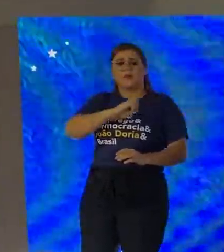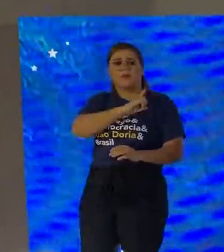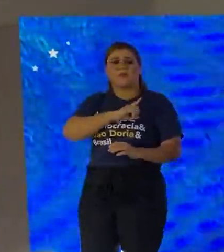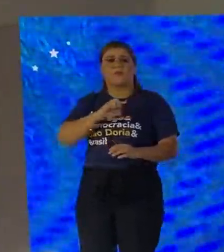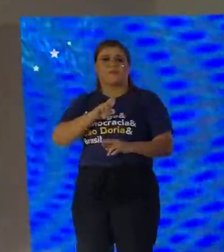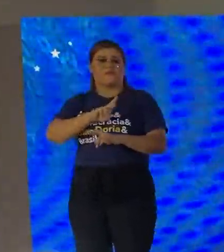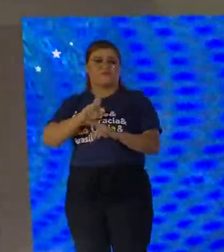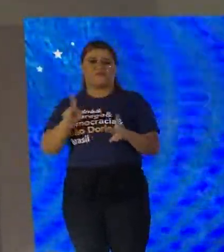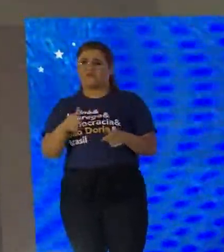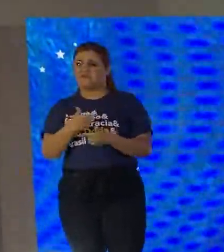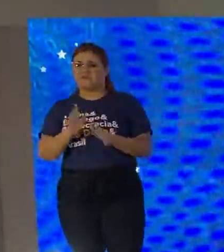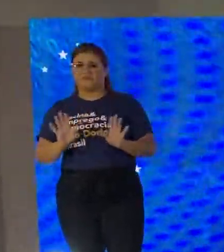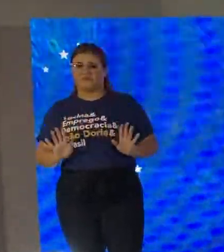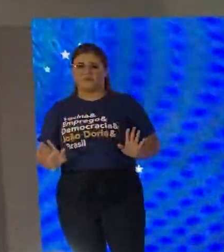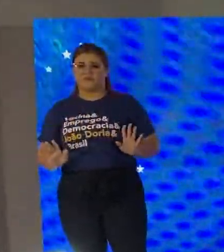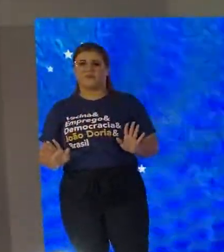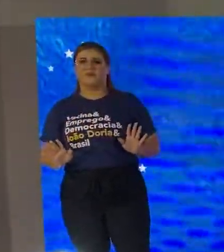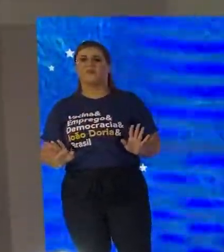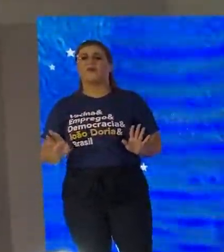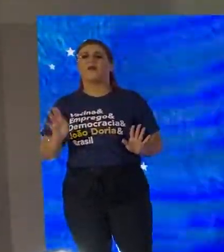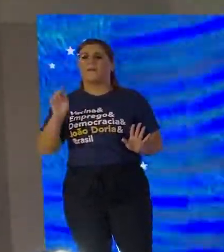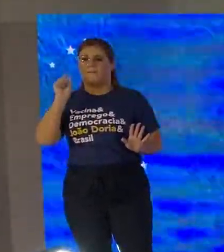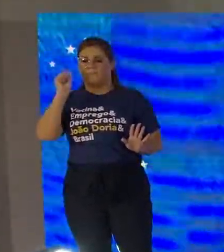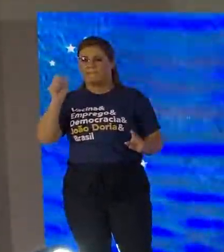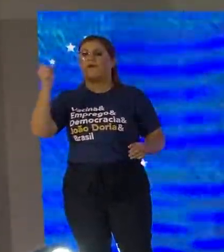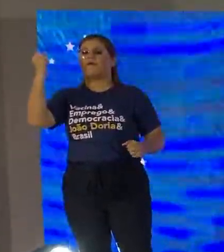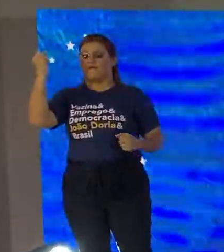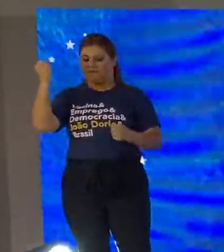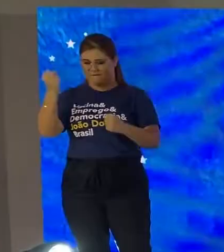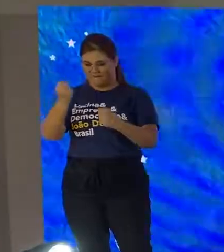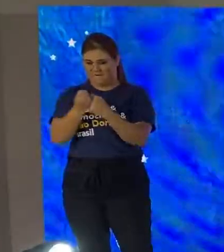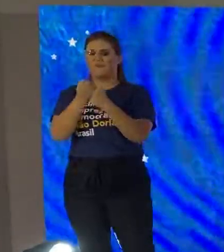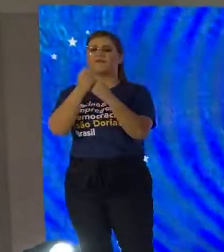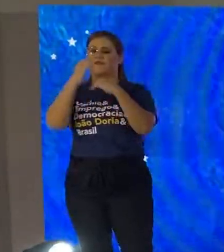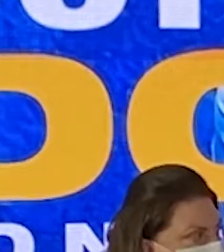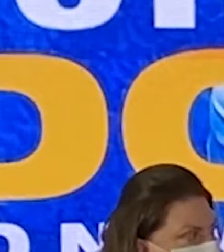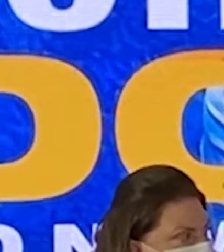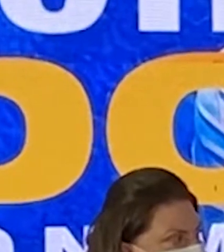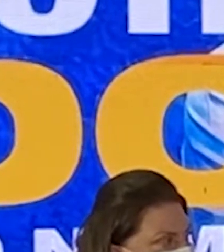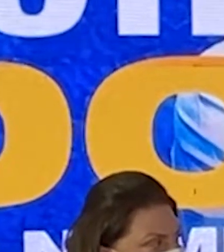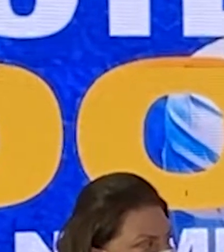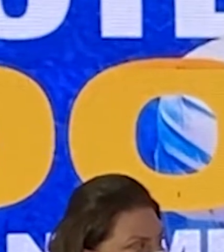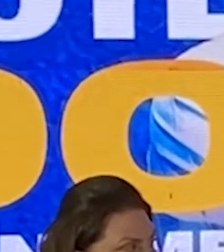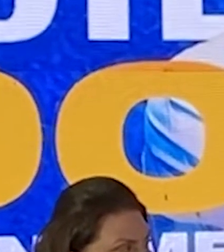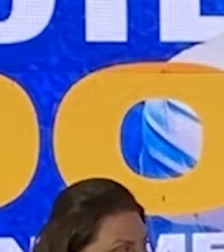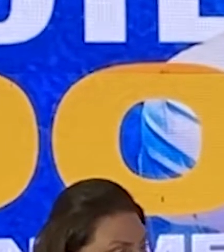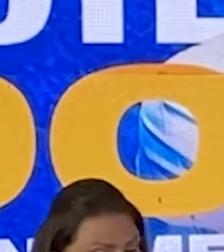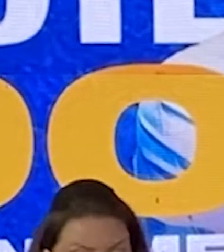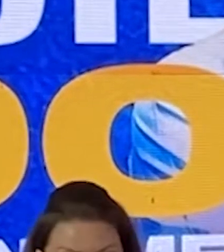nosso amigo e deputado federal Danilo Forte, já exatamente nessa proposta das prévias,